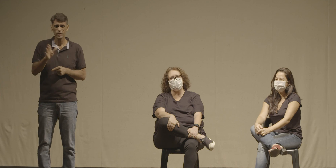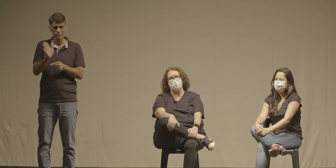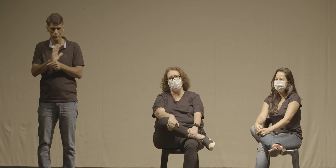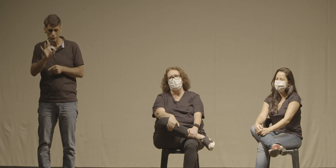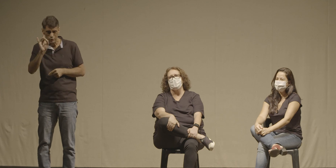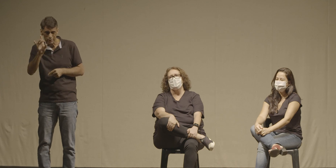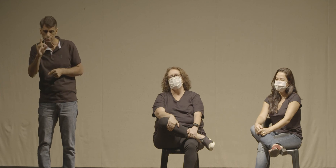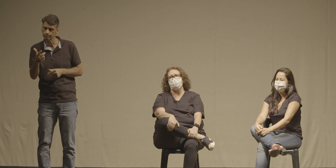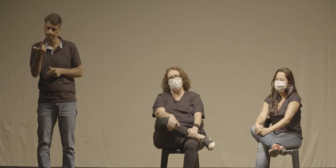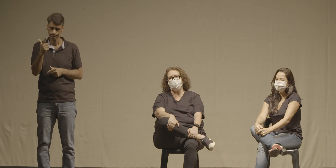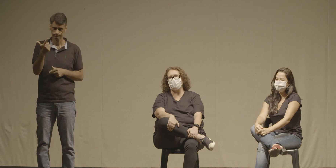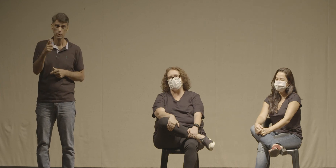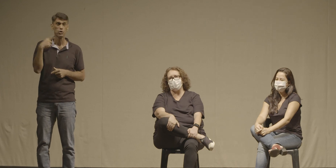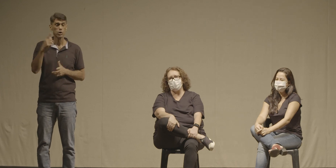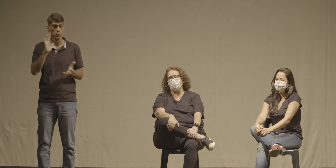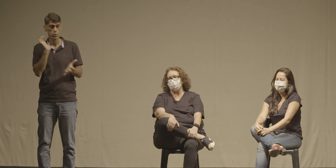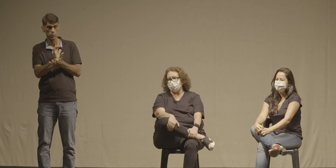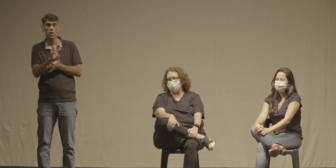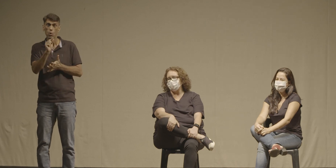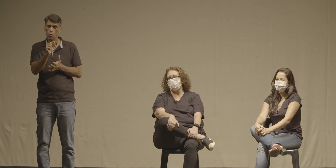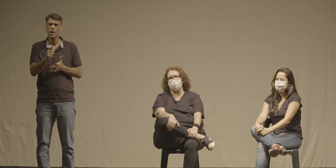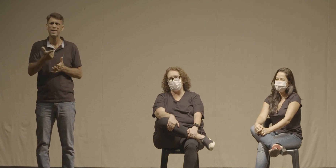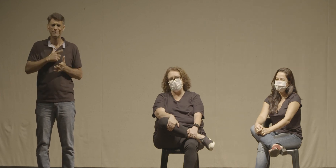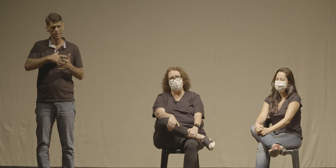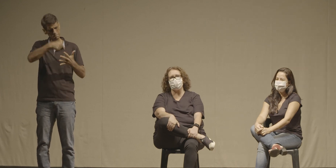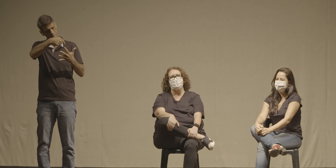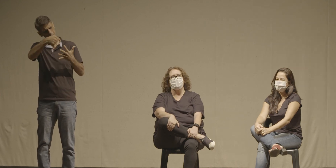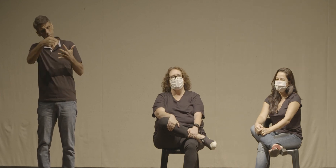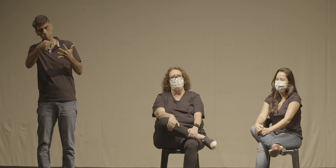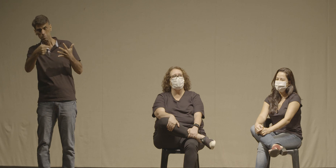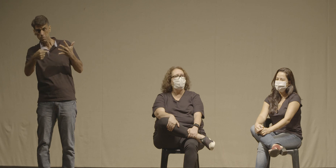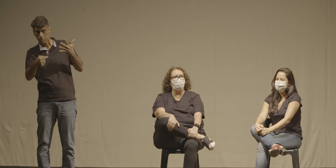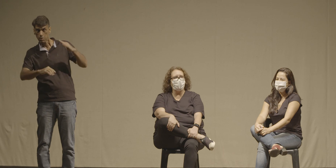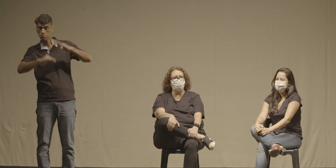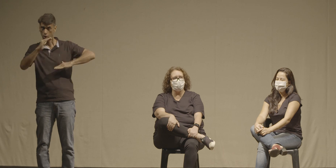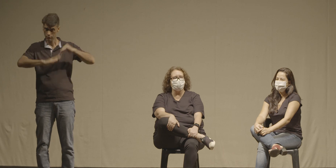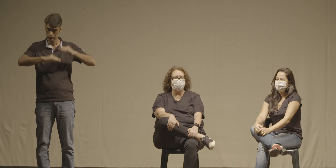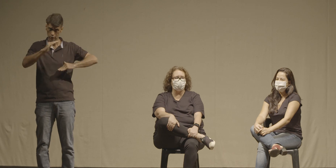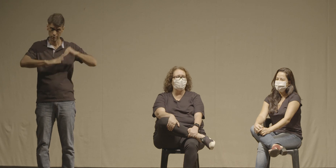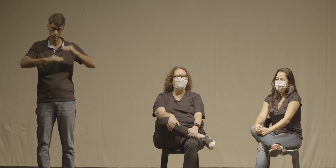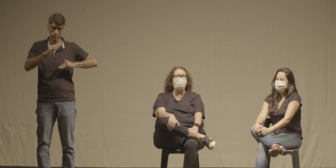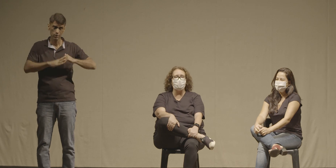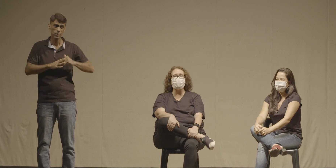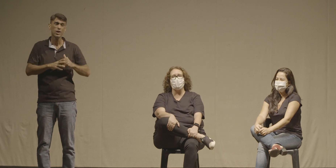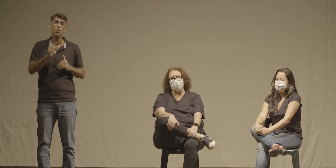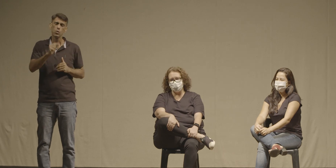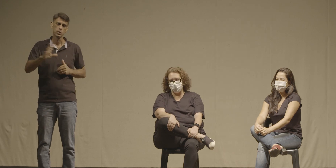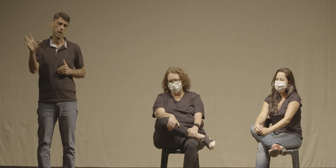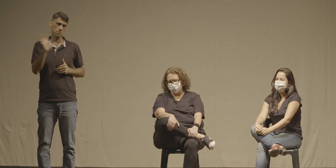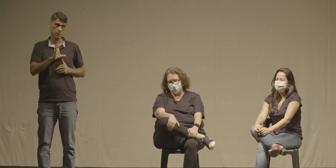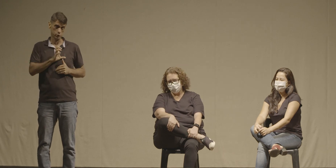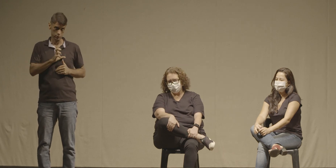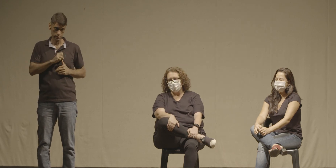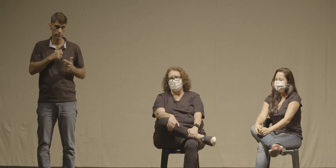audiovisual sozinho. Nós somos uma cadeia produtiva de profissionais normalmente apaixonados